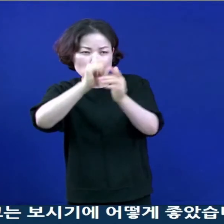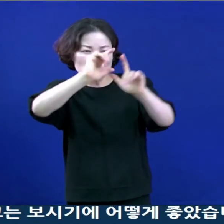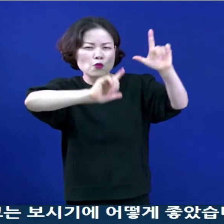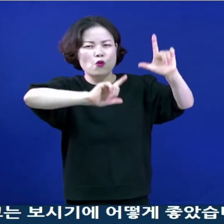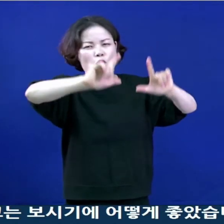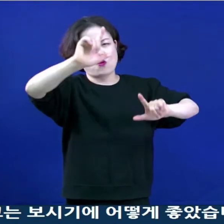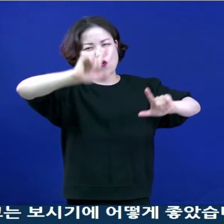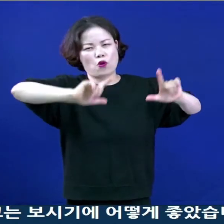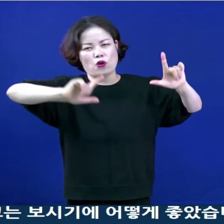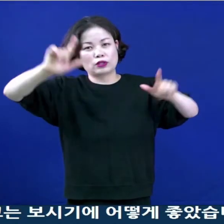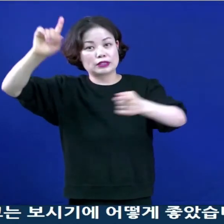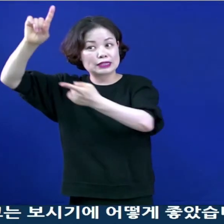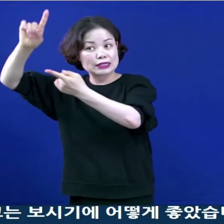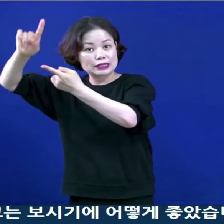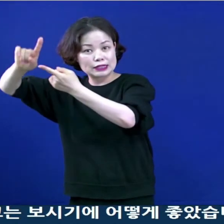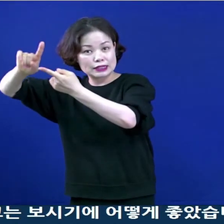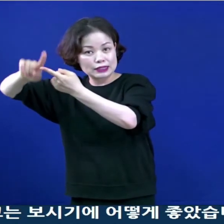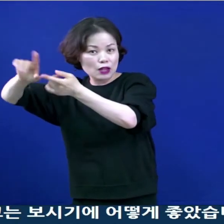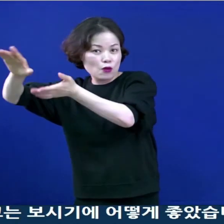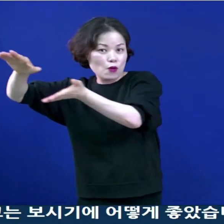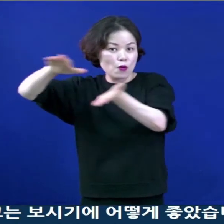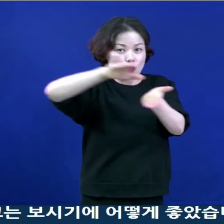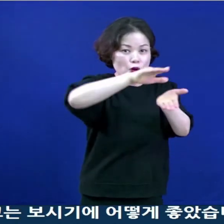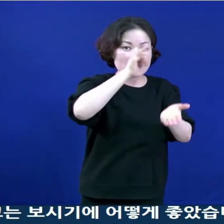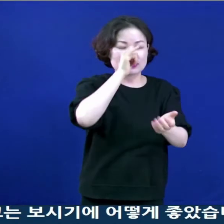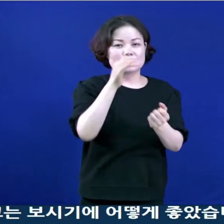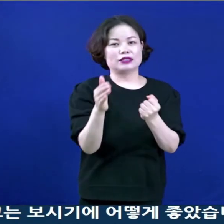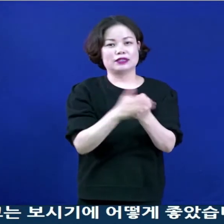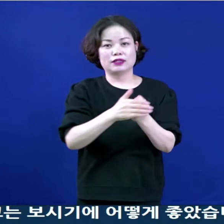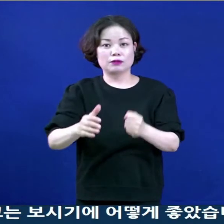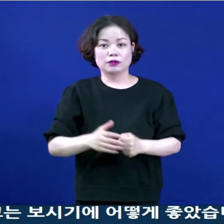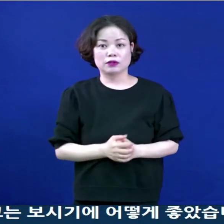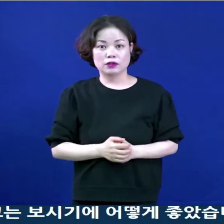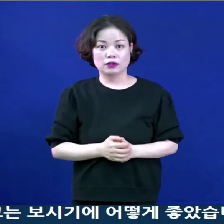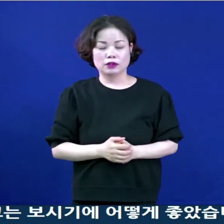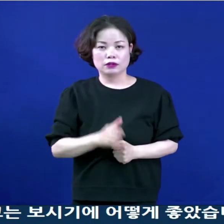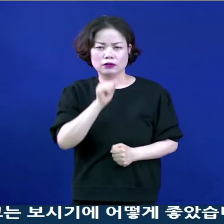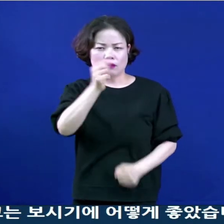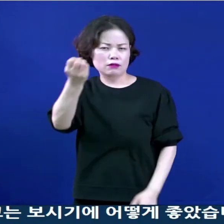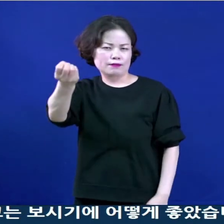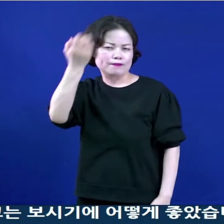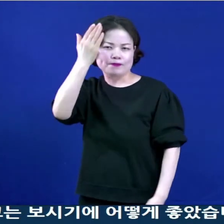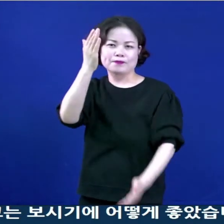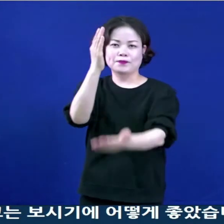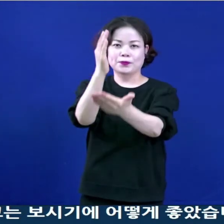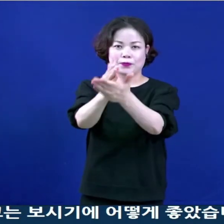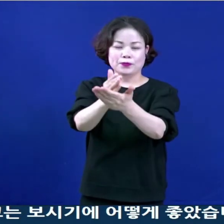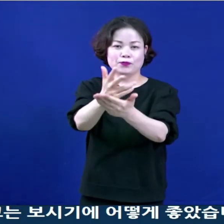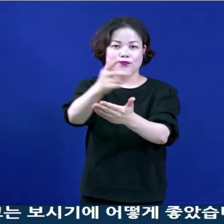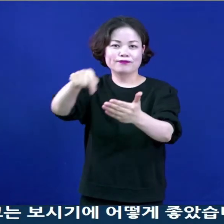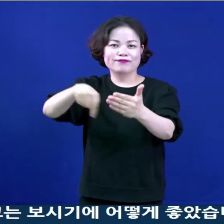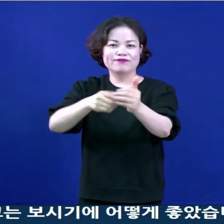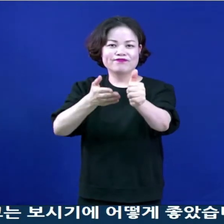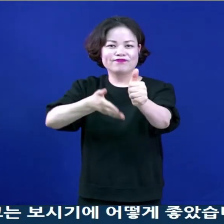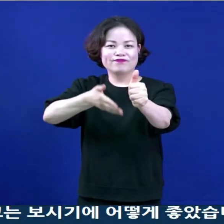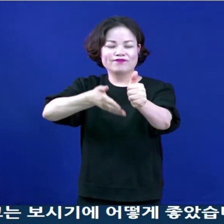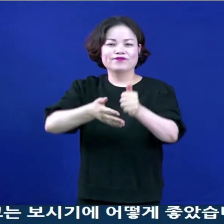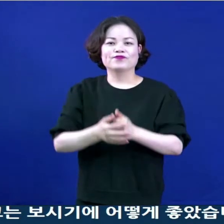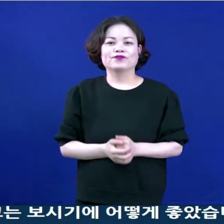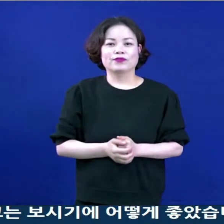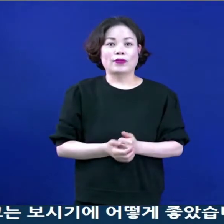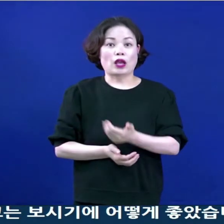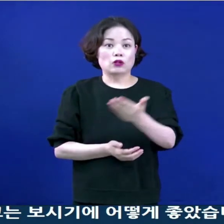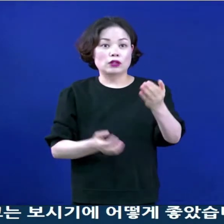모양과 형상이 있었기 때문입니다. 여러분 절대로 잊지 마시기를 주 안에서 권합니다.